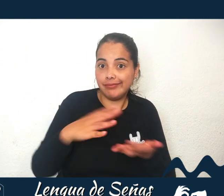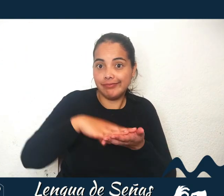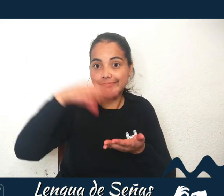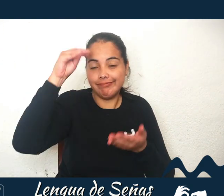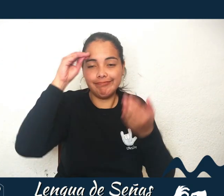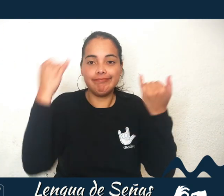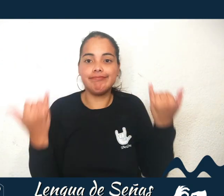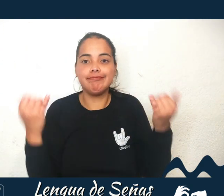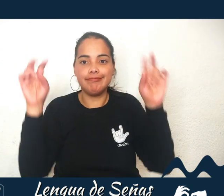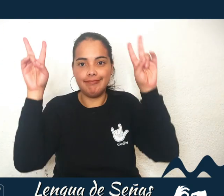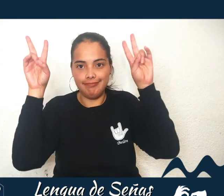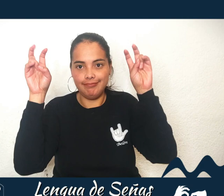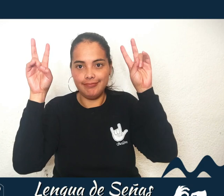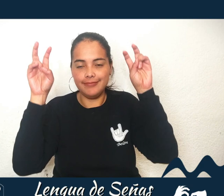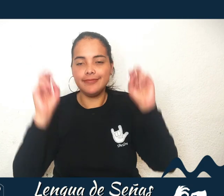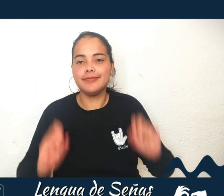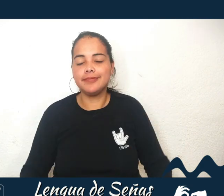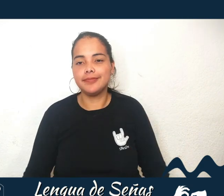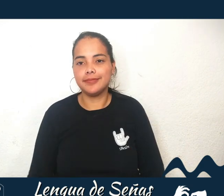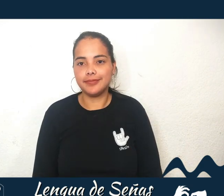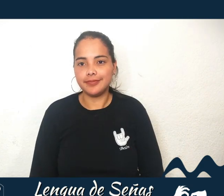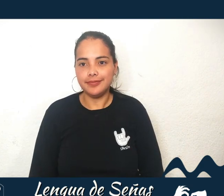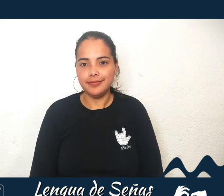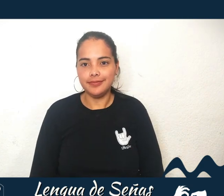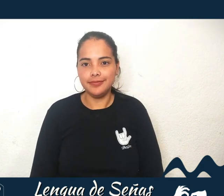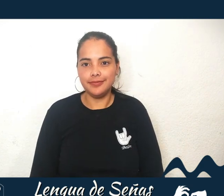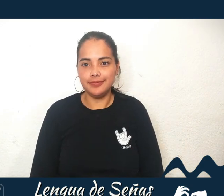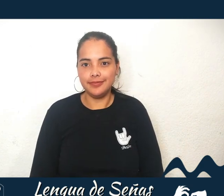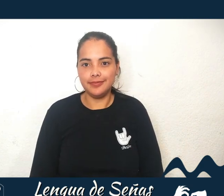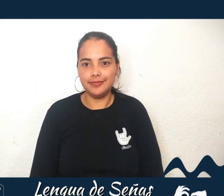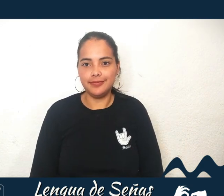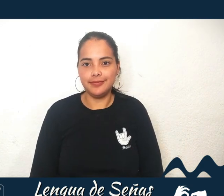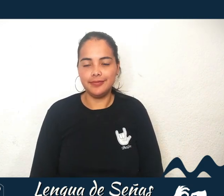capítulo, aquí en un momento con Dios.